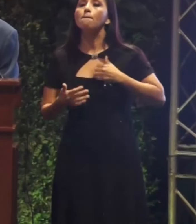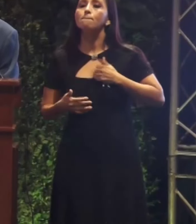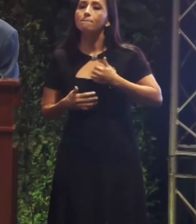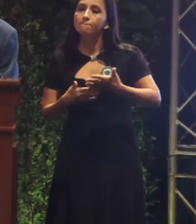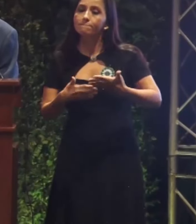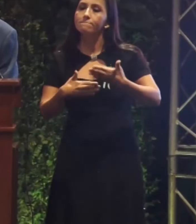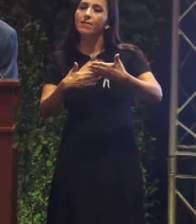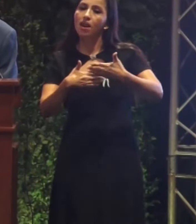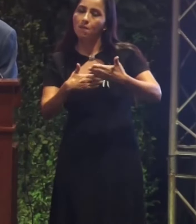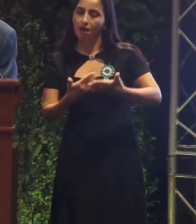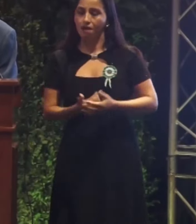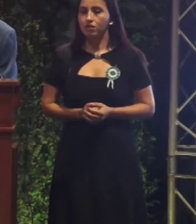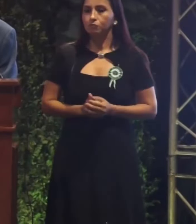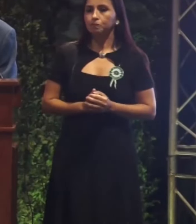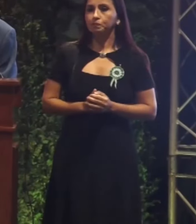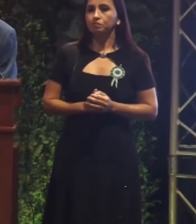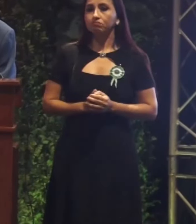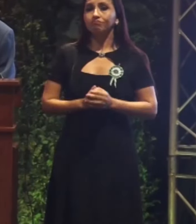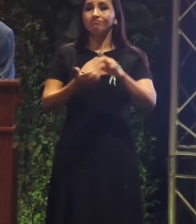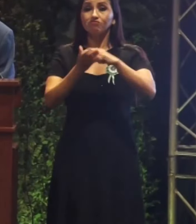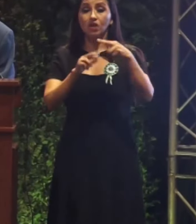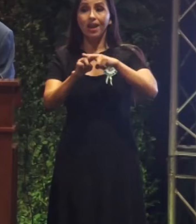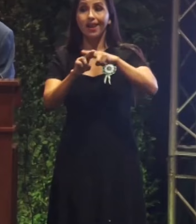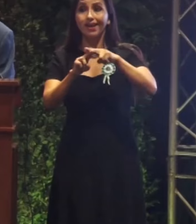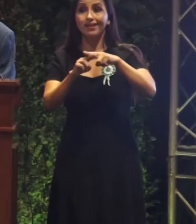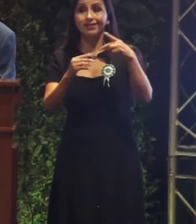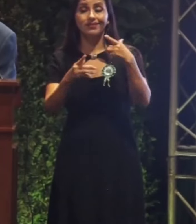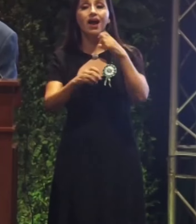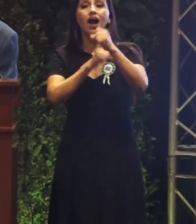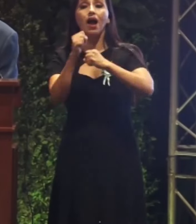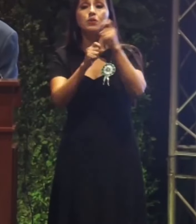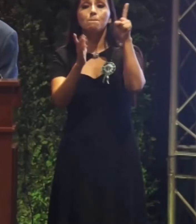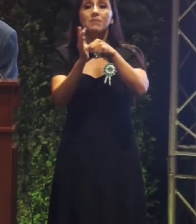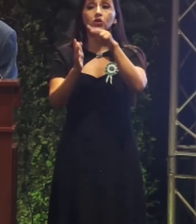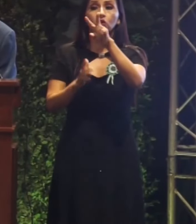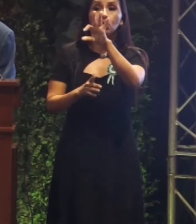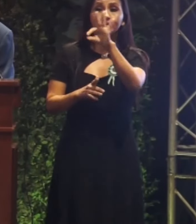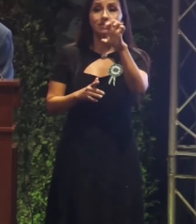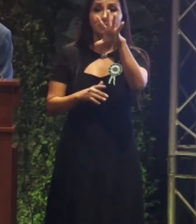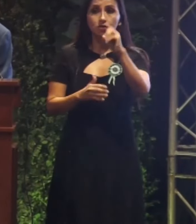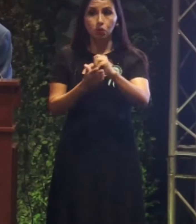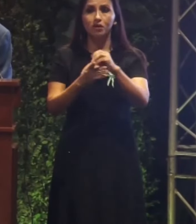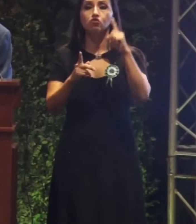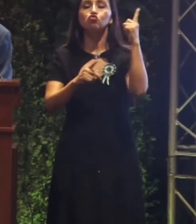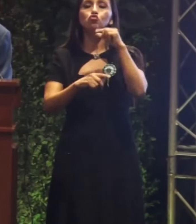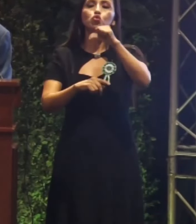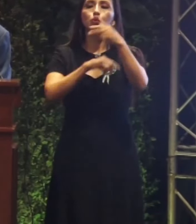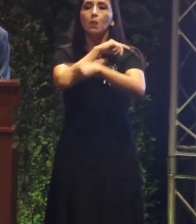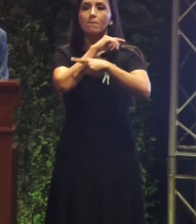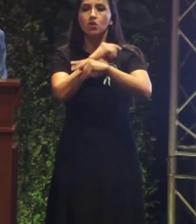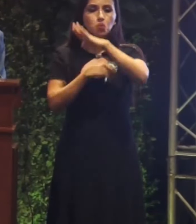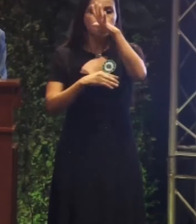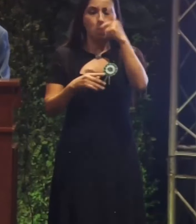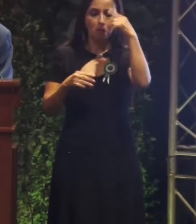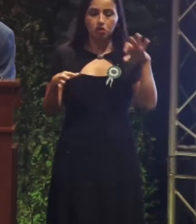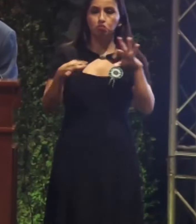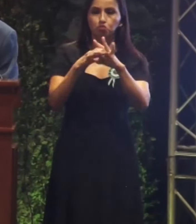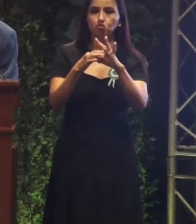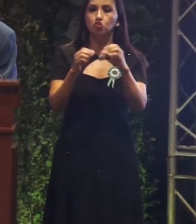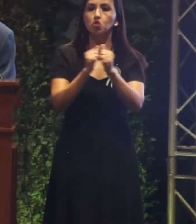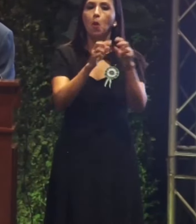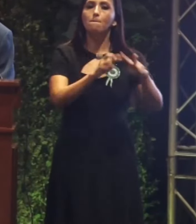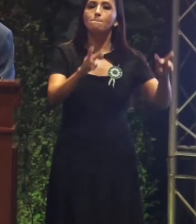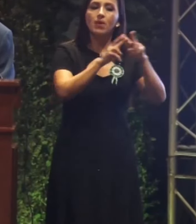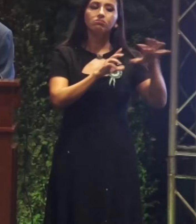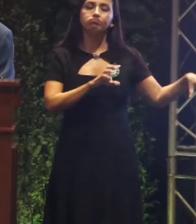agua era mucho. El tren llegó en los 50 solo al extranjero, nunca para unirnos con los valles y